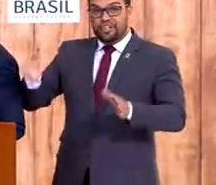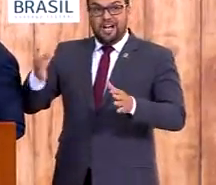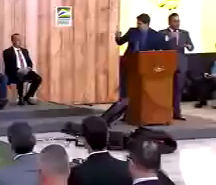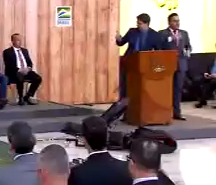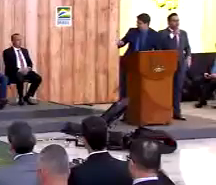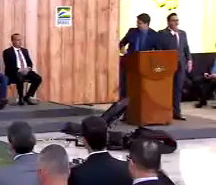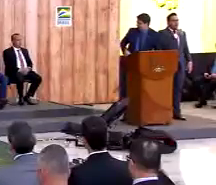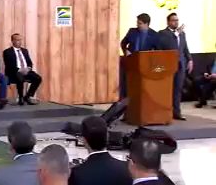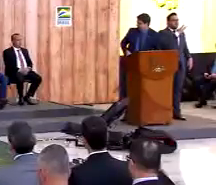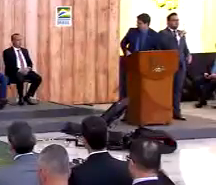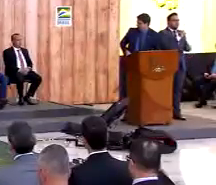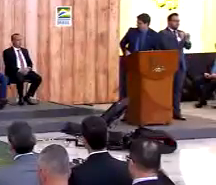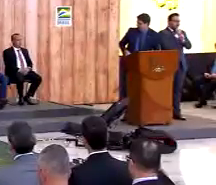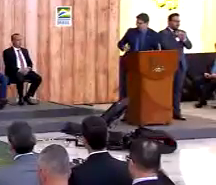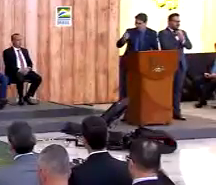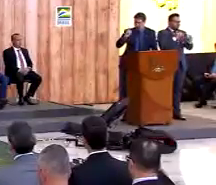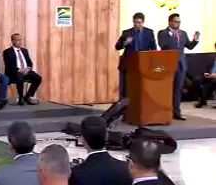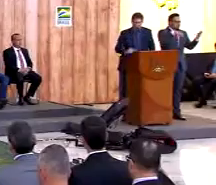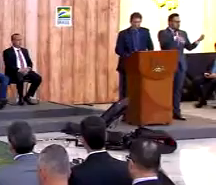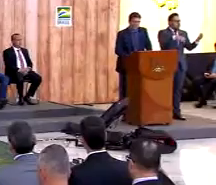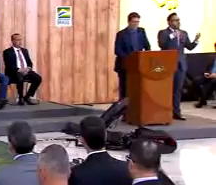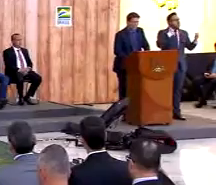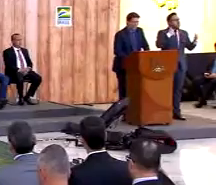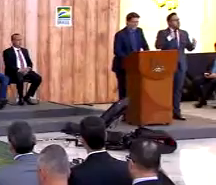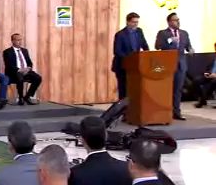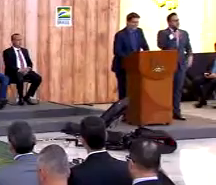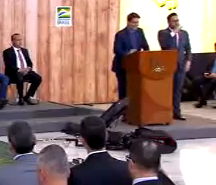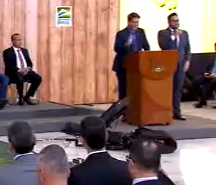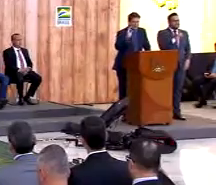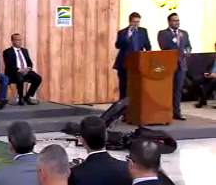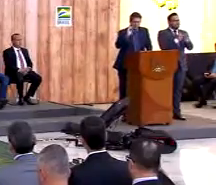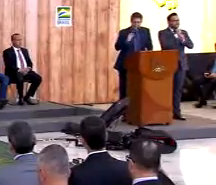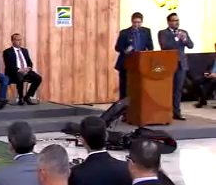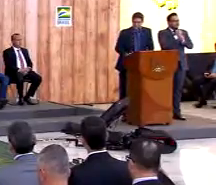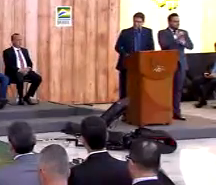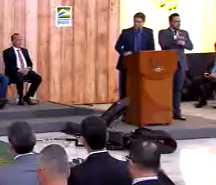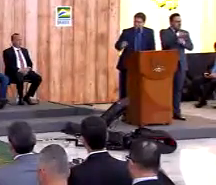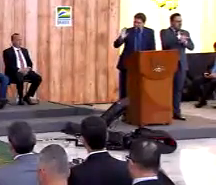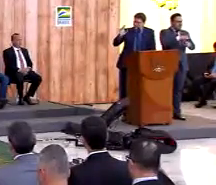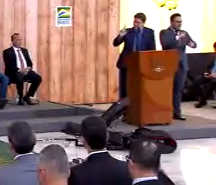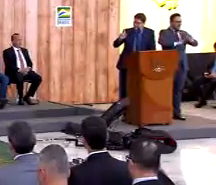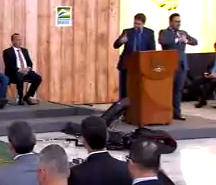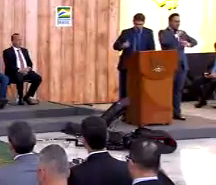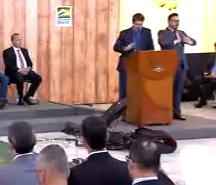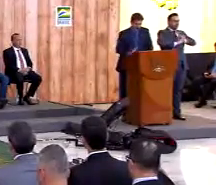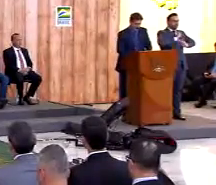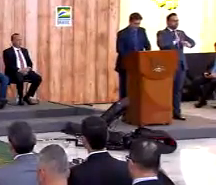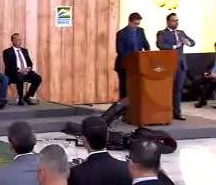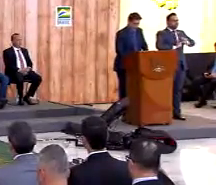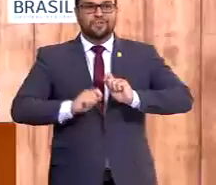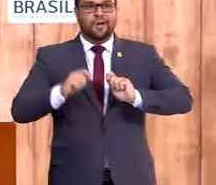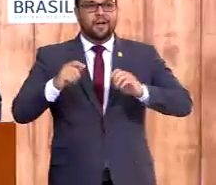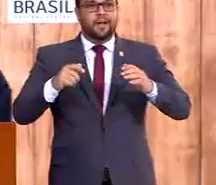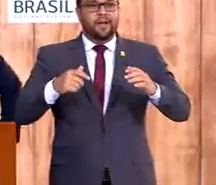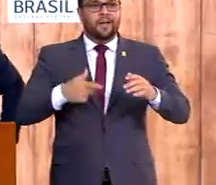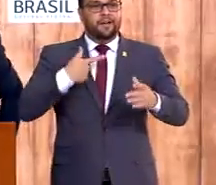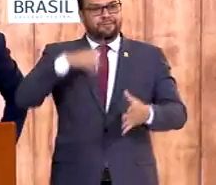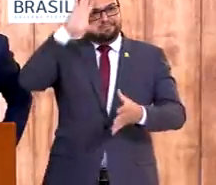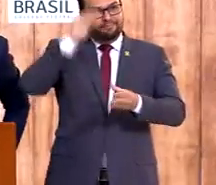e saiu ileso eu fiquei 30 anos o meio artístico e sair sem ceder